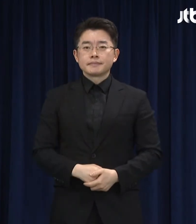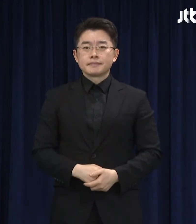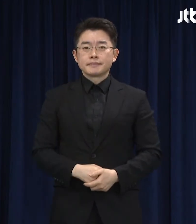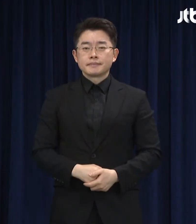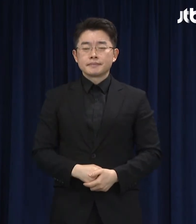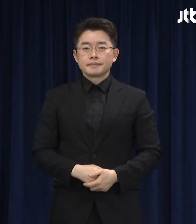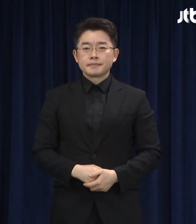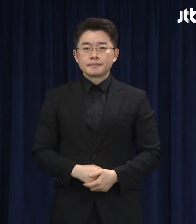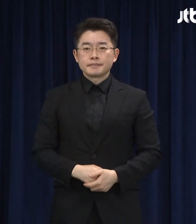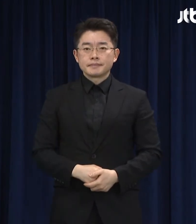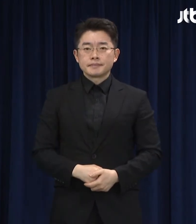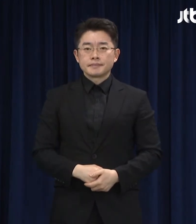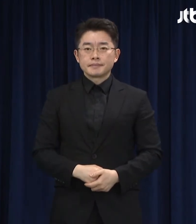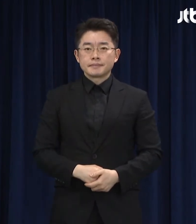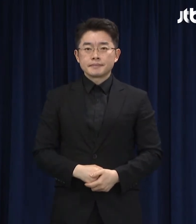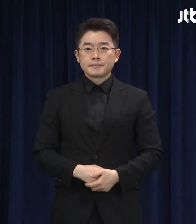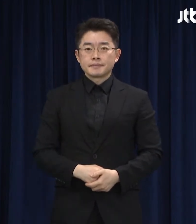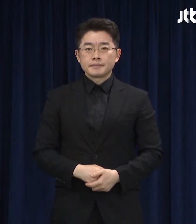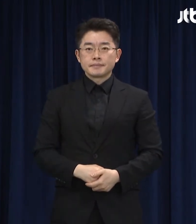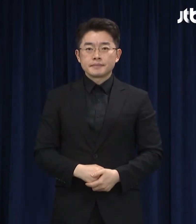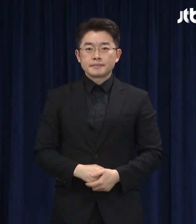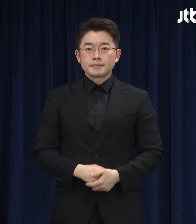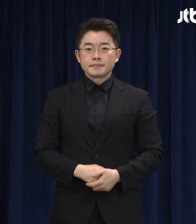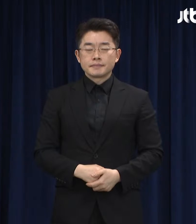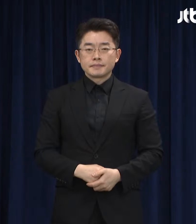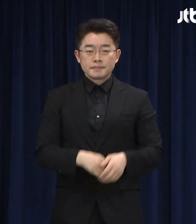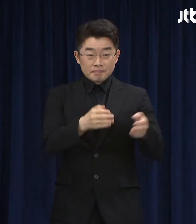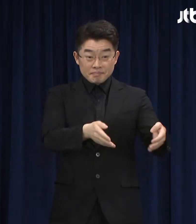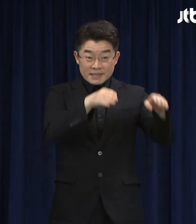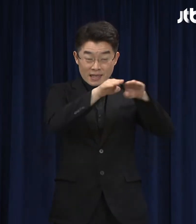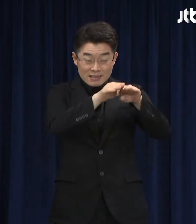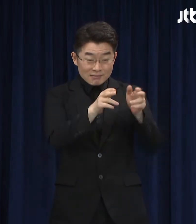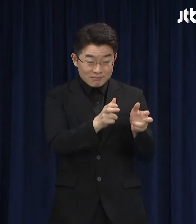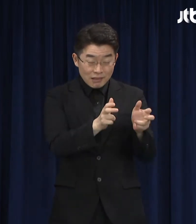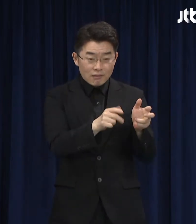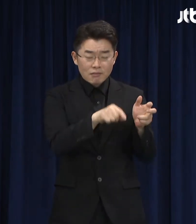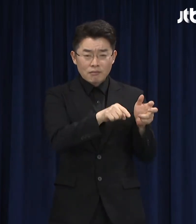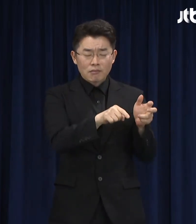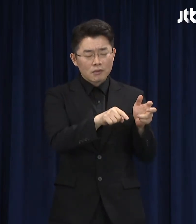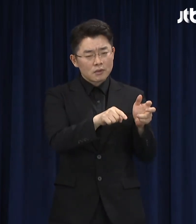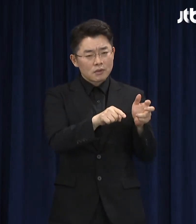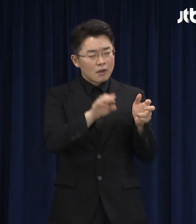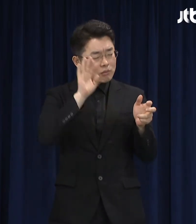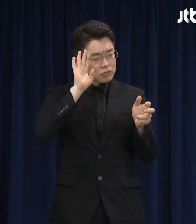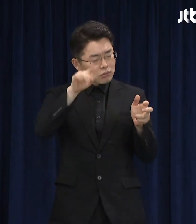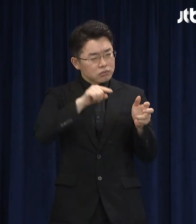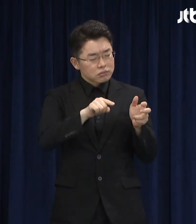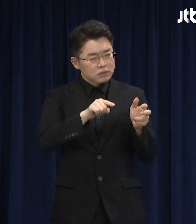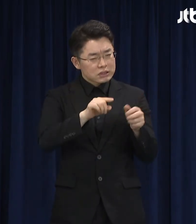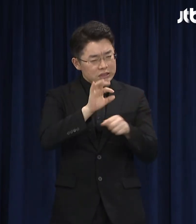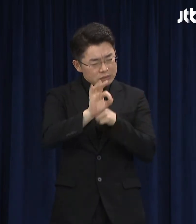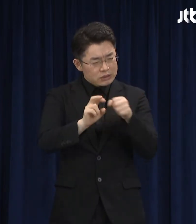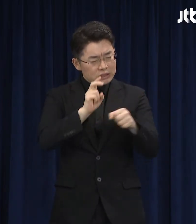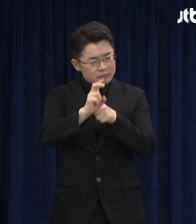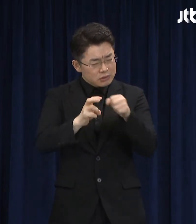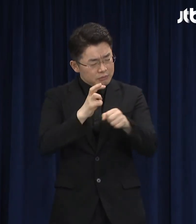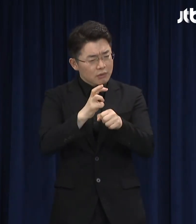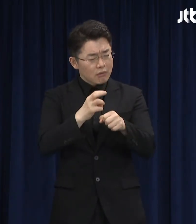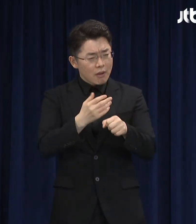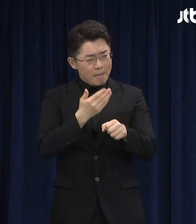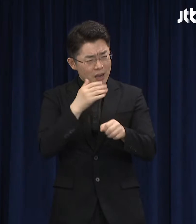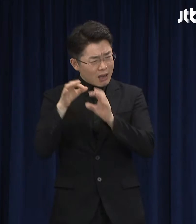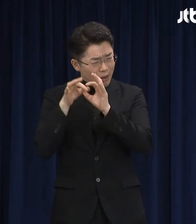그러나 주요 설비의 성능의 적정성, 그리고 장기 운전 가능성 등 종합적인 평가를